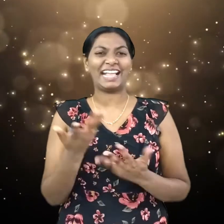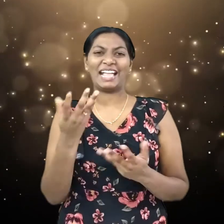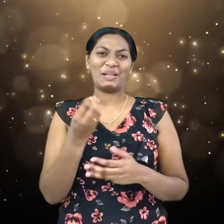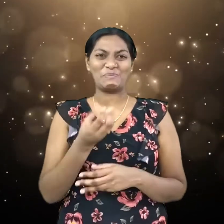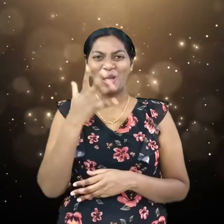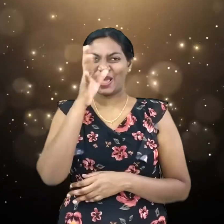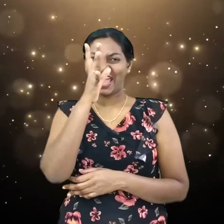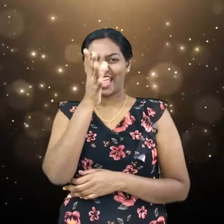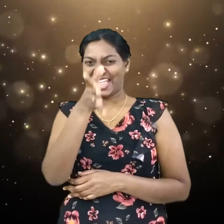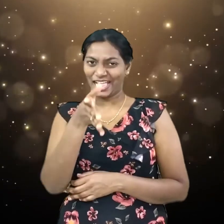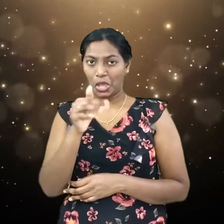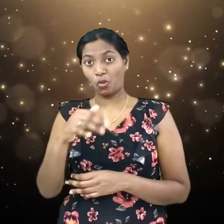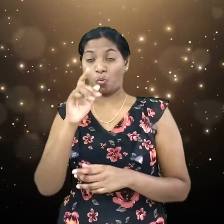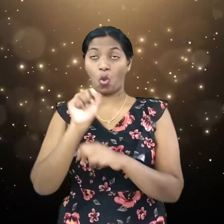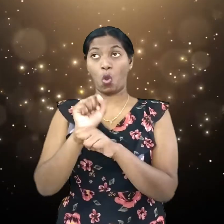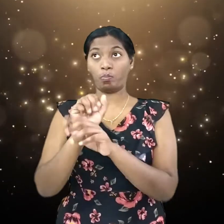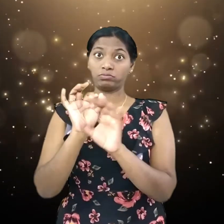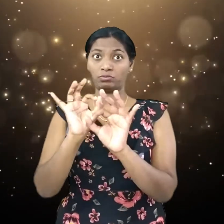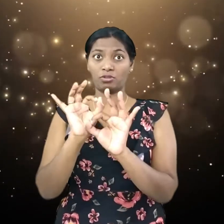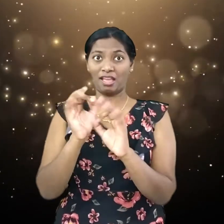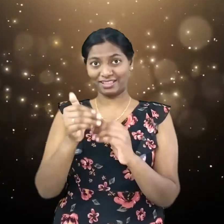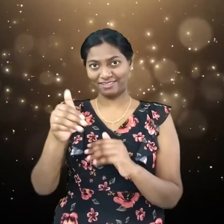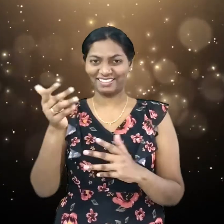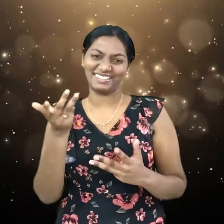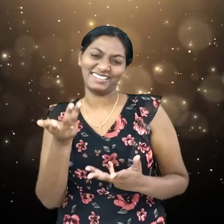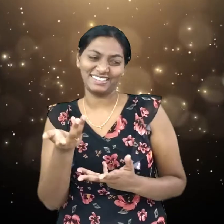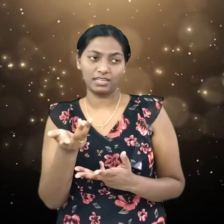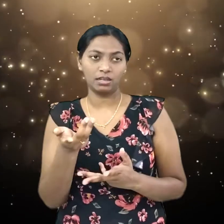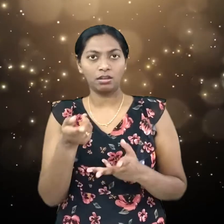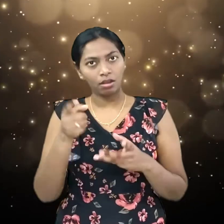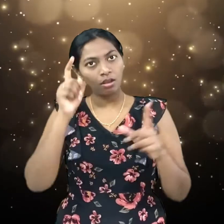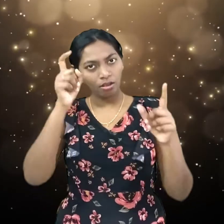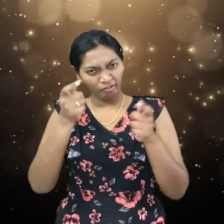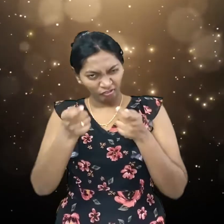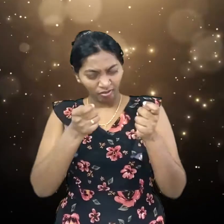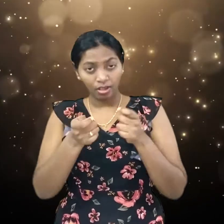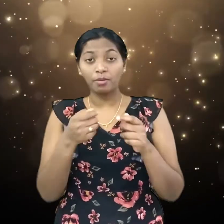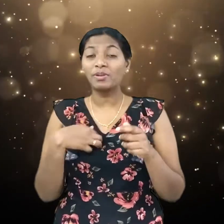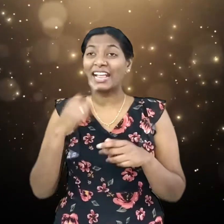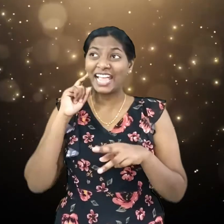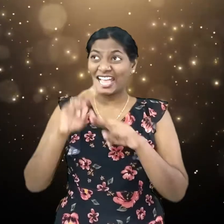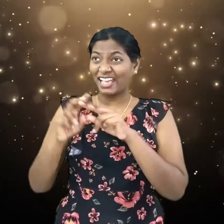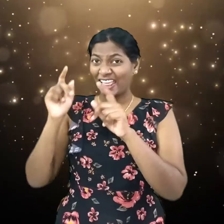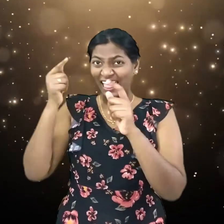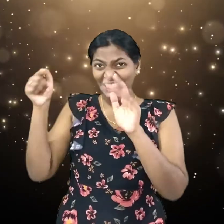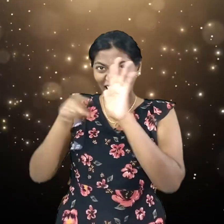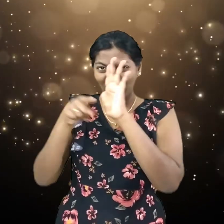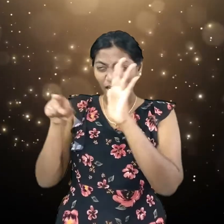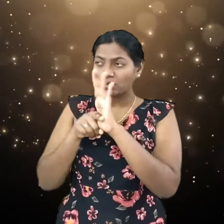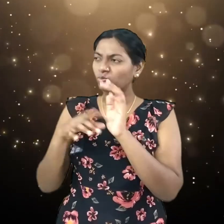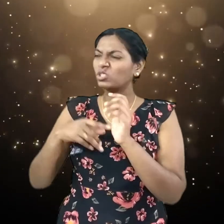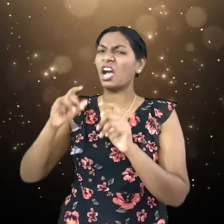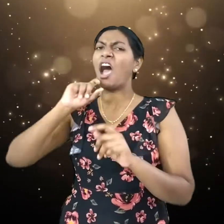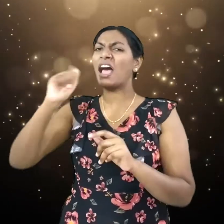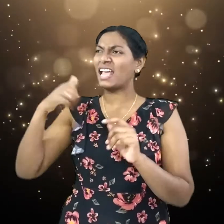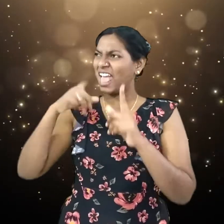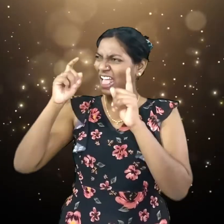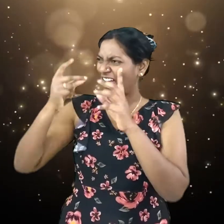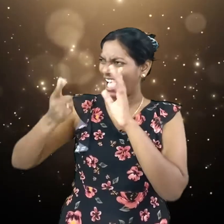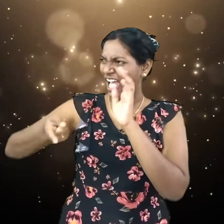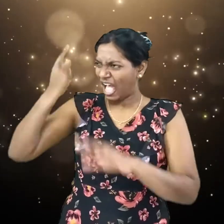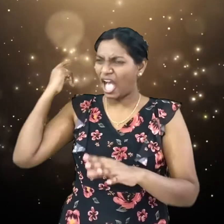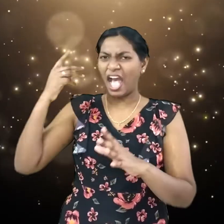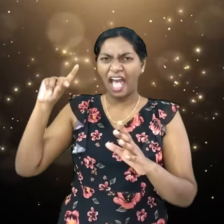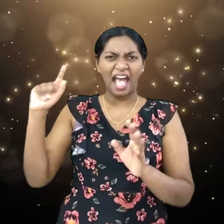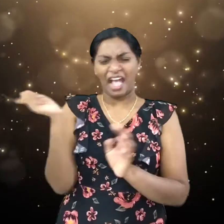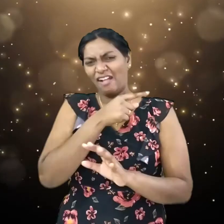तुम सुबह झूठ बोल के आए और अभी सही काम करने जा रहे हो। गणेश शैतान निकल यहां से, मेरे ऊपर अनुग्रह हुआ है। प्रेज़ द लॉर्ड। शैतान को